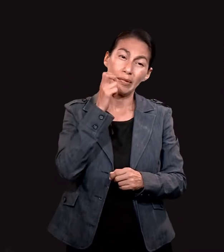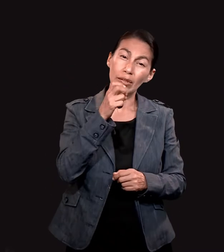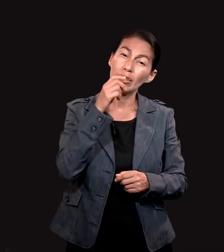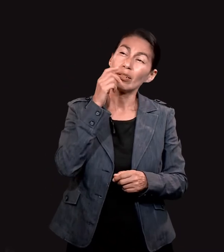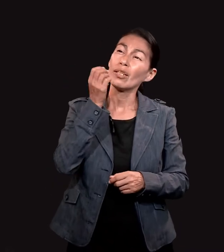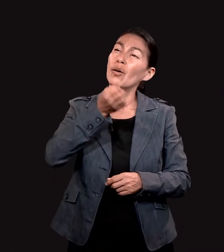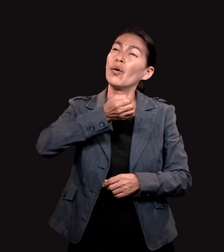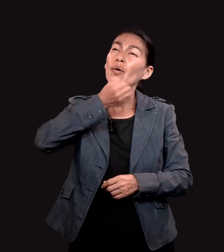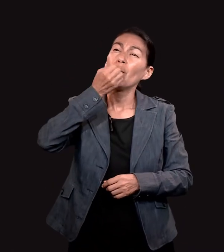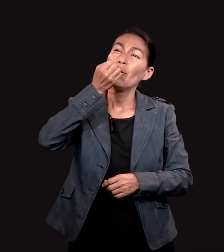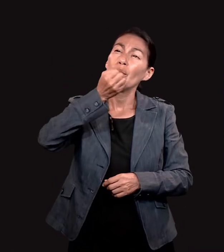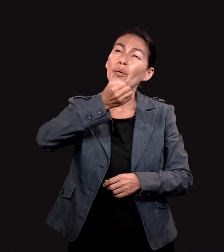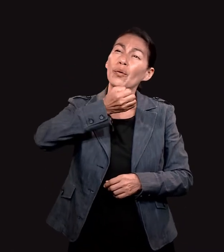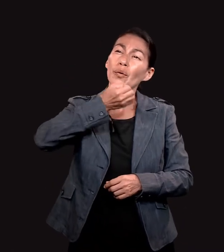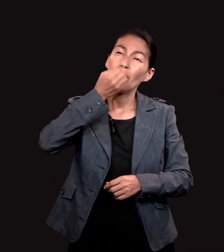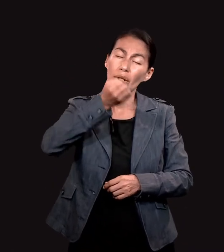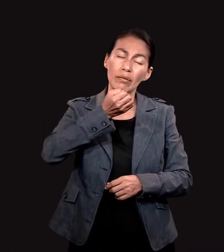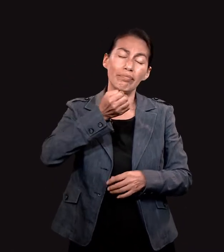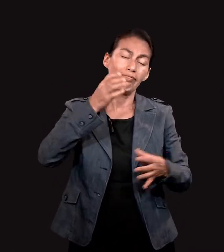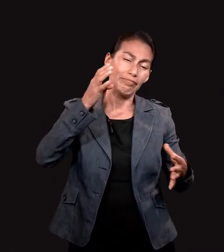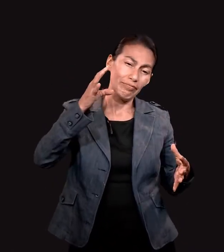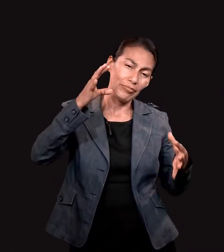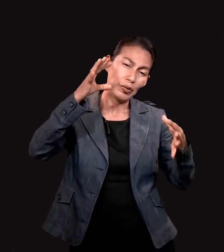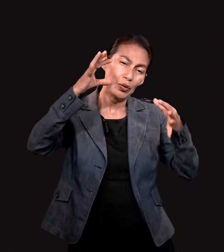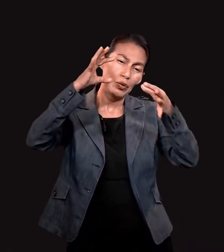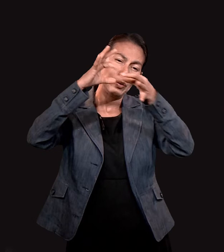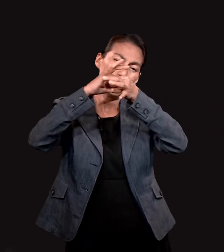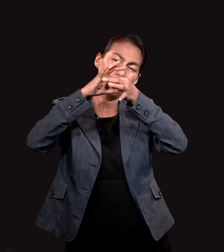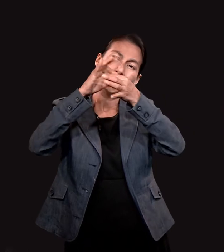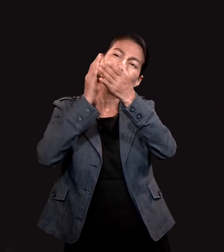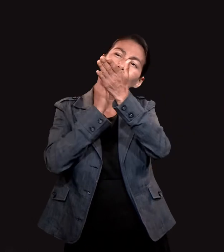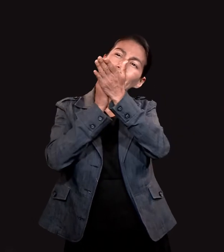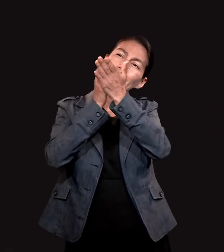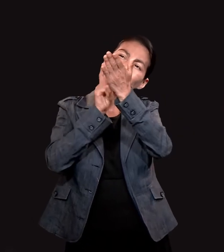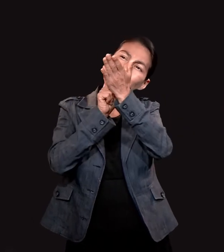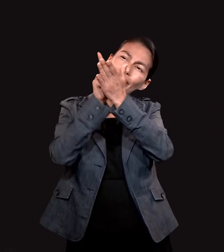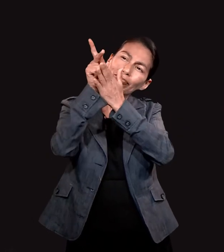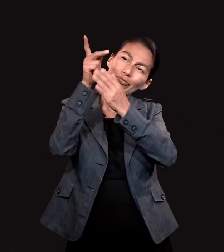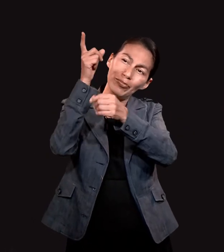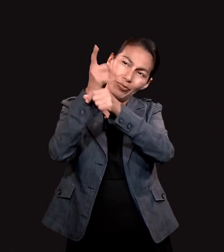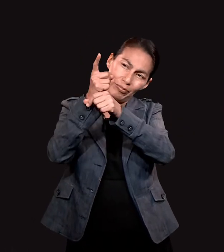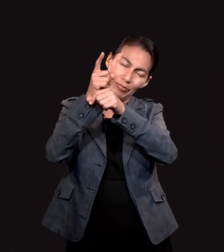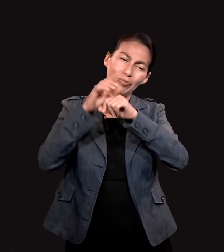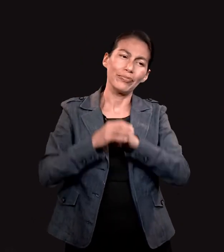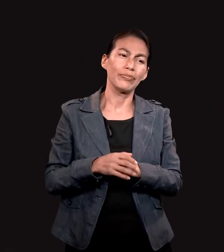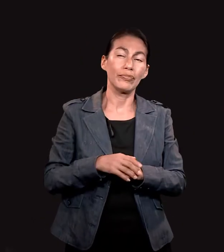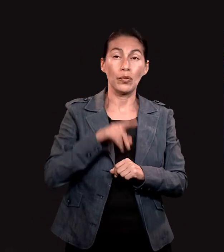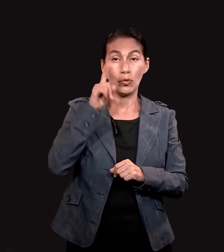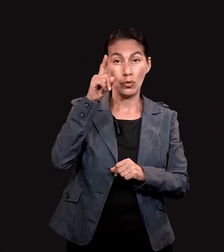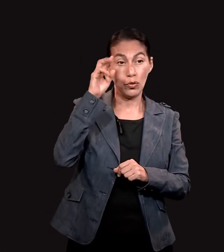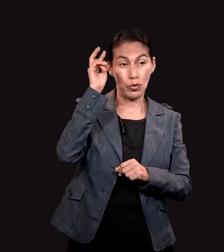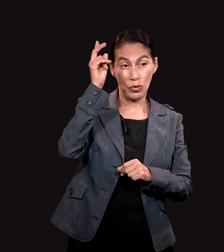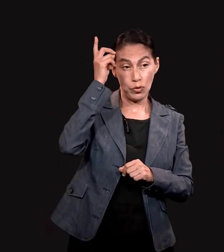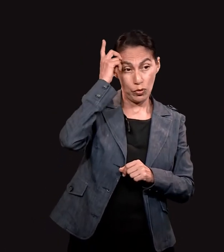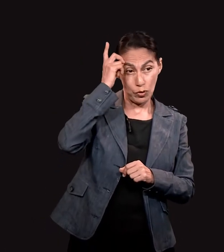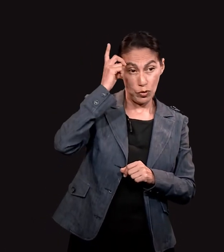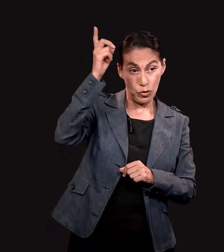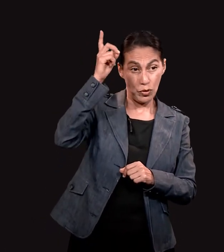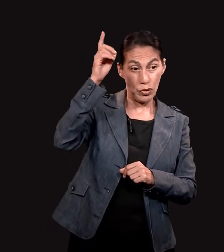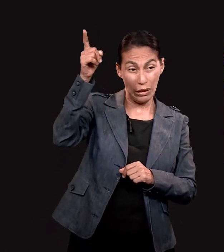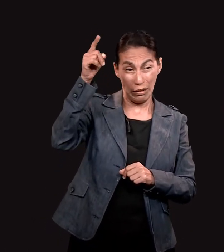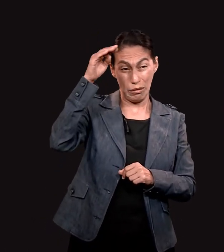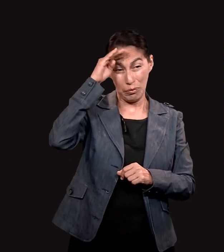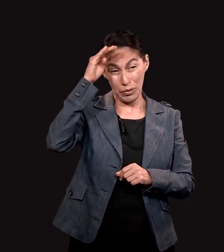en última instancia eso es orar, es armonizarnos con la voluntad de Dios, reconociendo que Él es